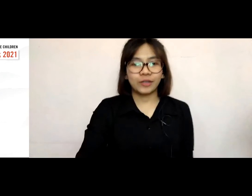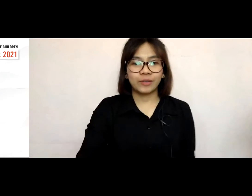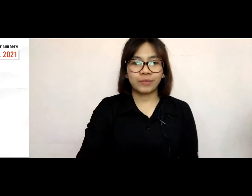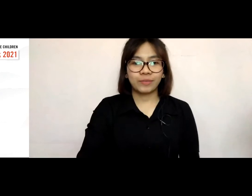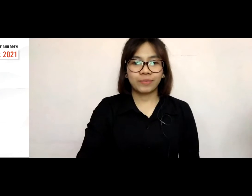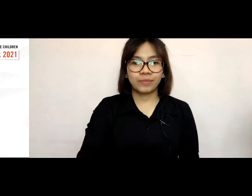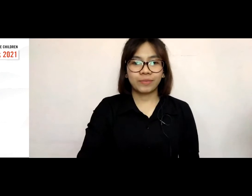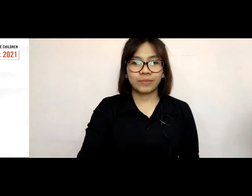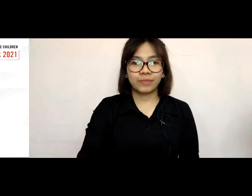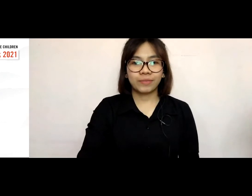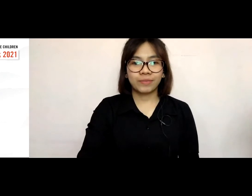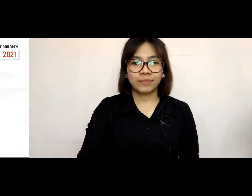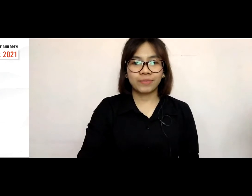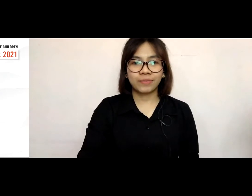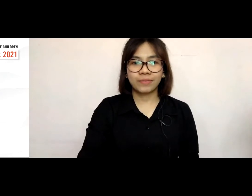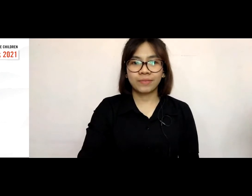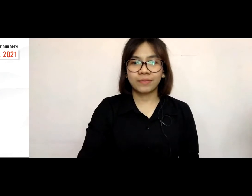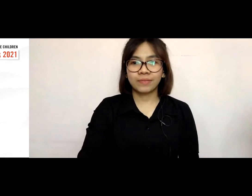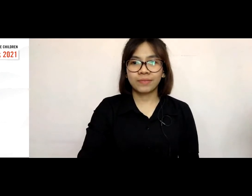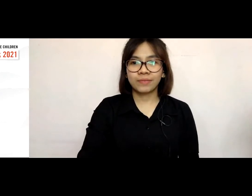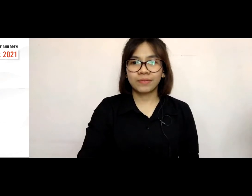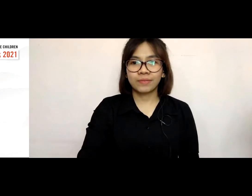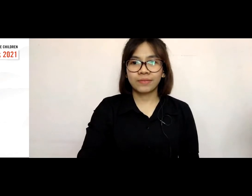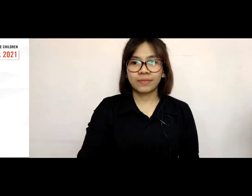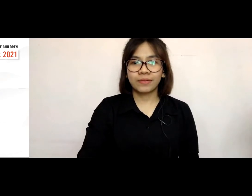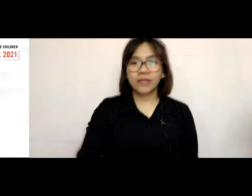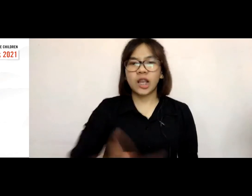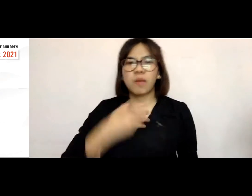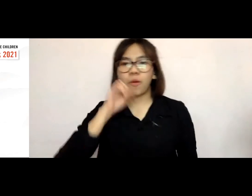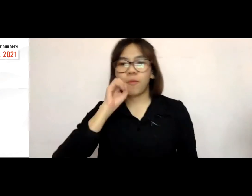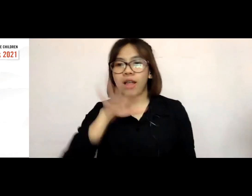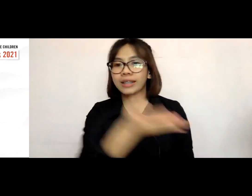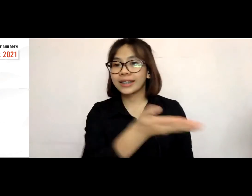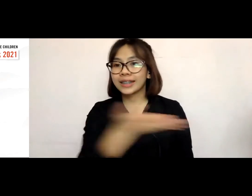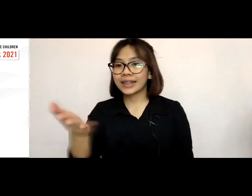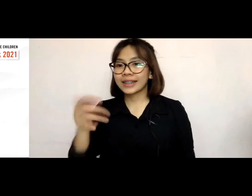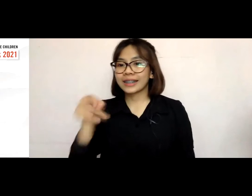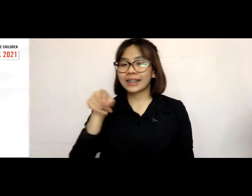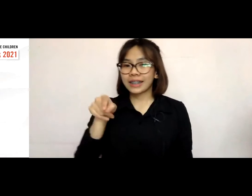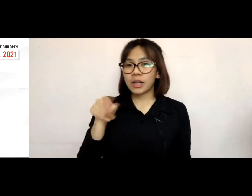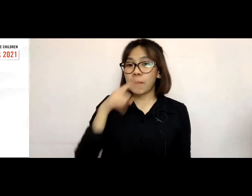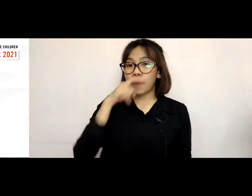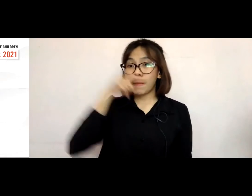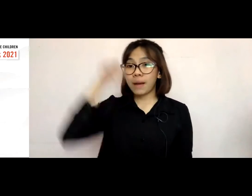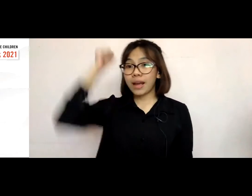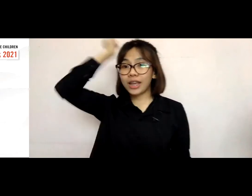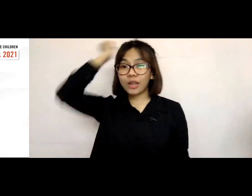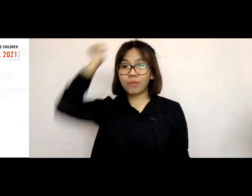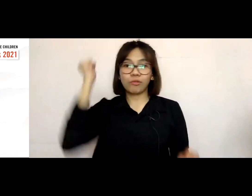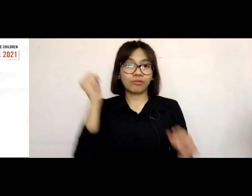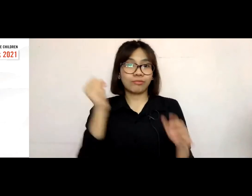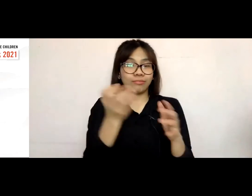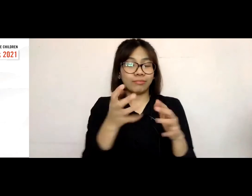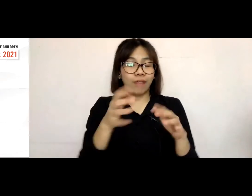webinar. Sebelum saya memulai, saya ingin mengingatkan terlebih dahulu kepada Bapak Ibu sekalian peserta